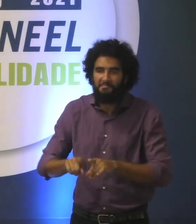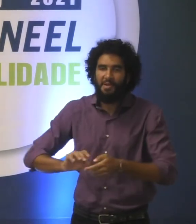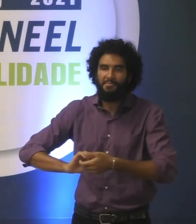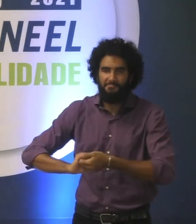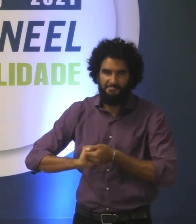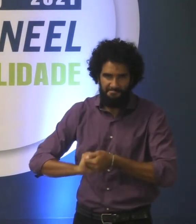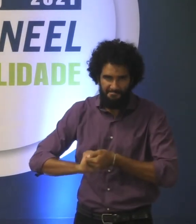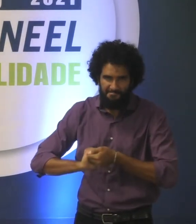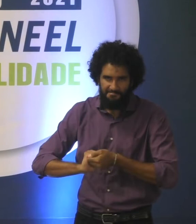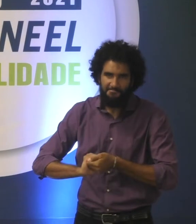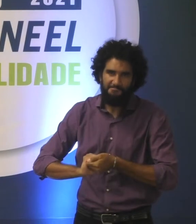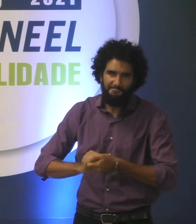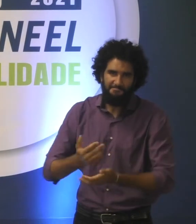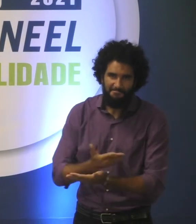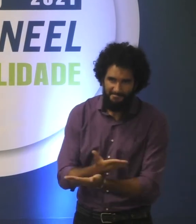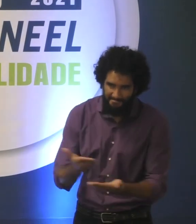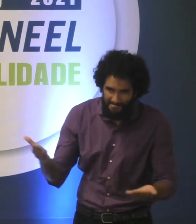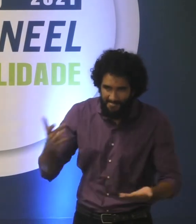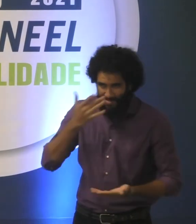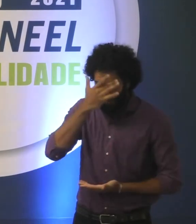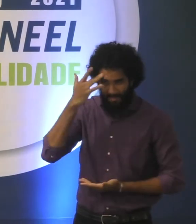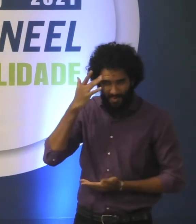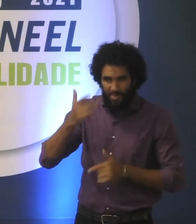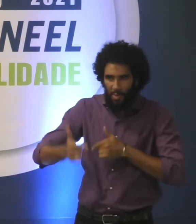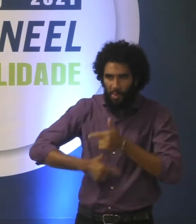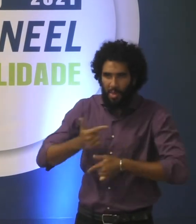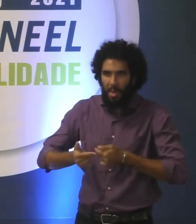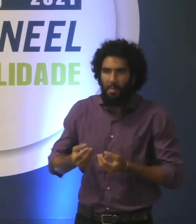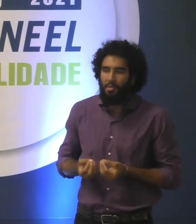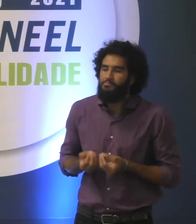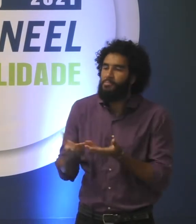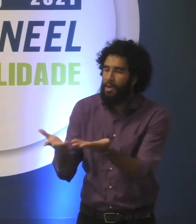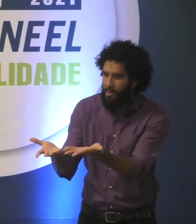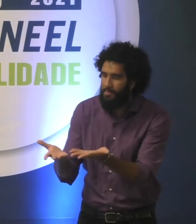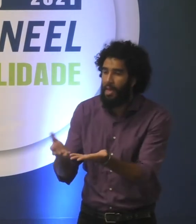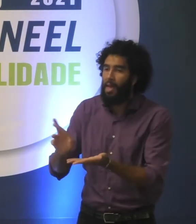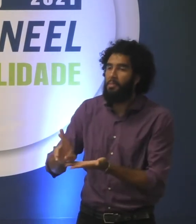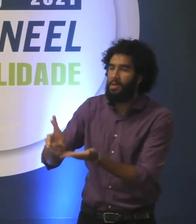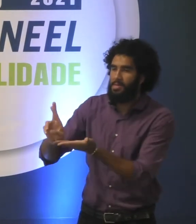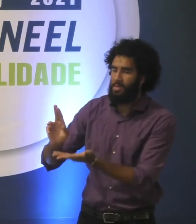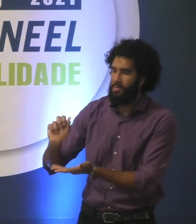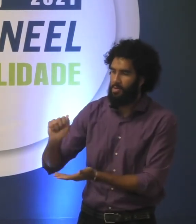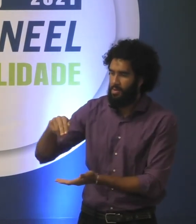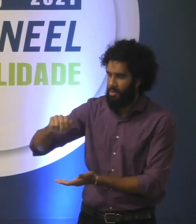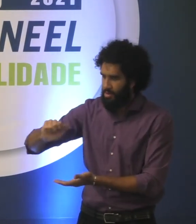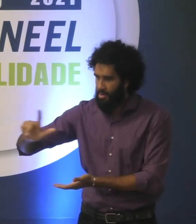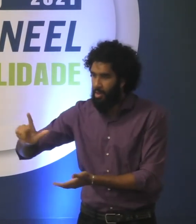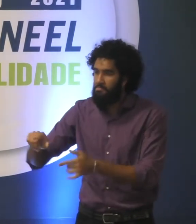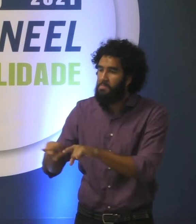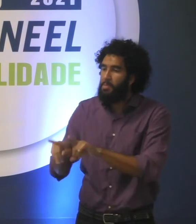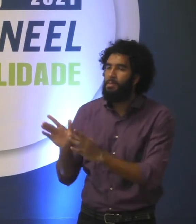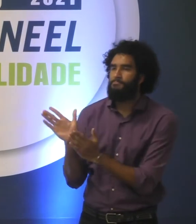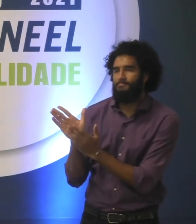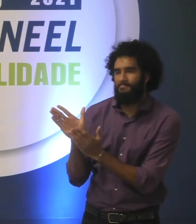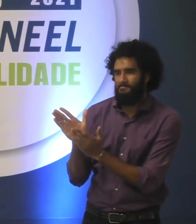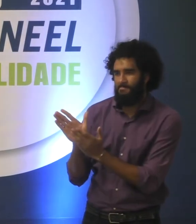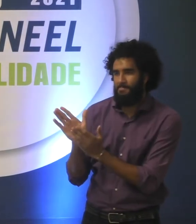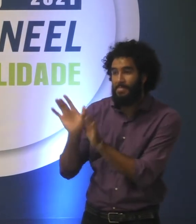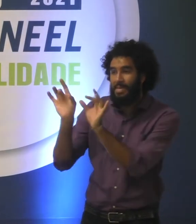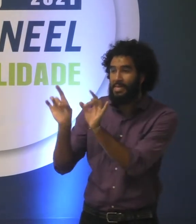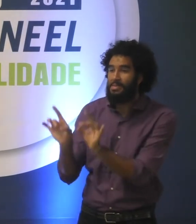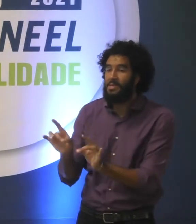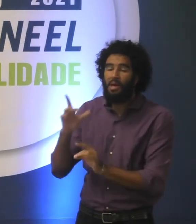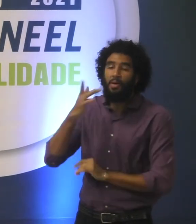cumprimentando todos os prestadores de serviço público de energia elétrica, em nome da ANEEL, e parabenizando, em especial,